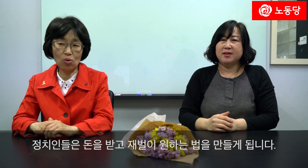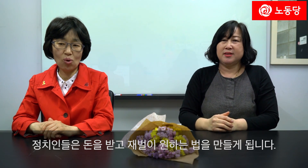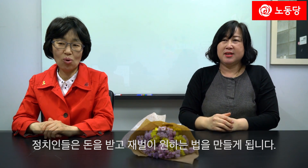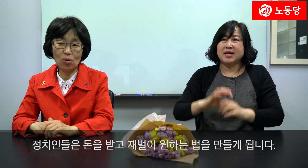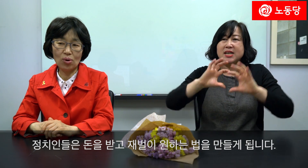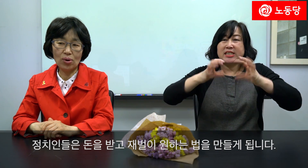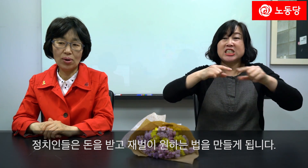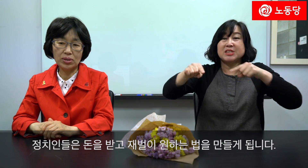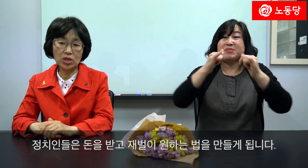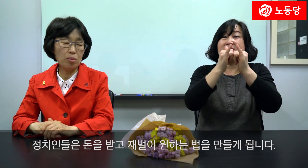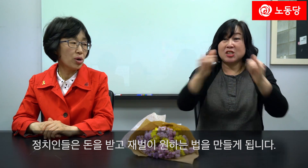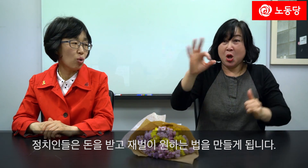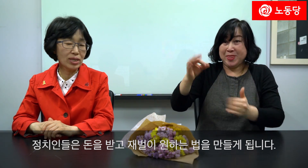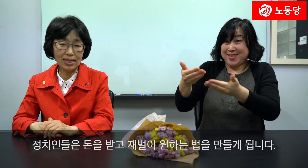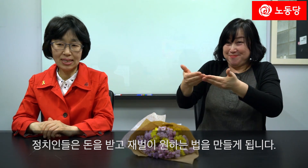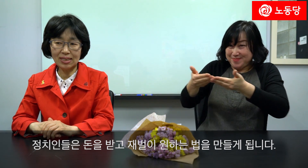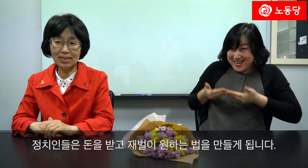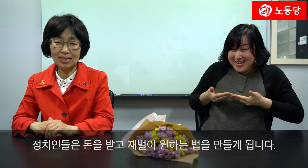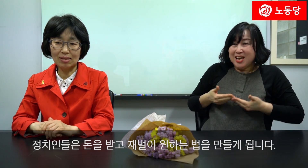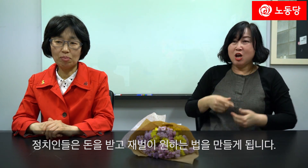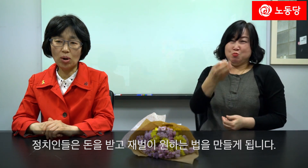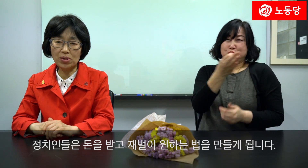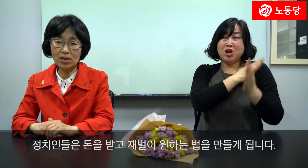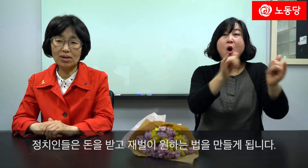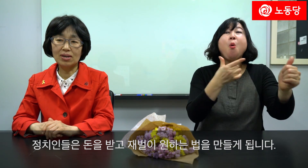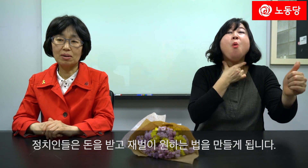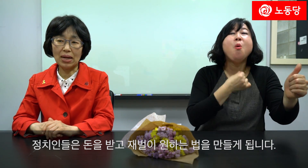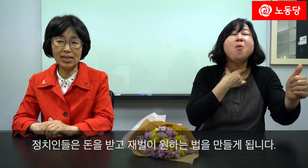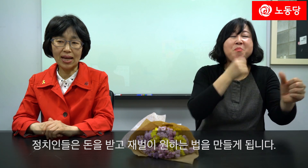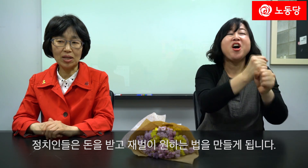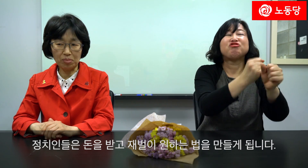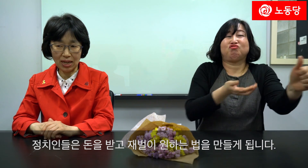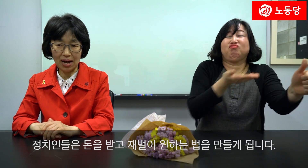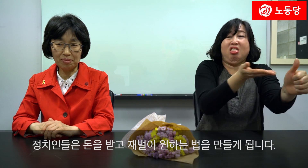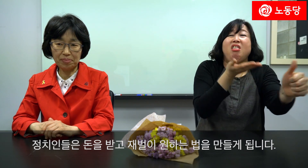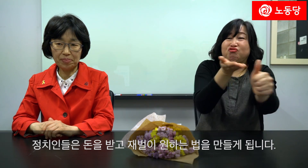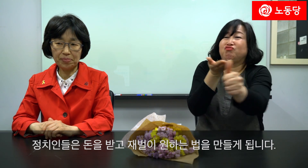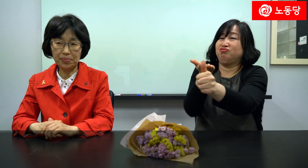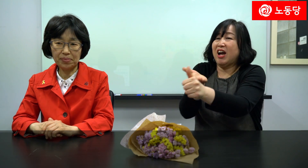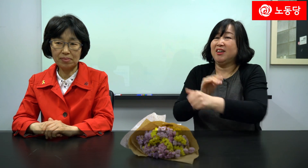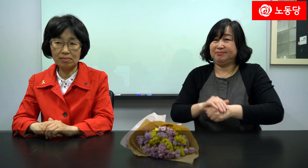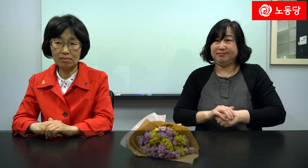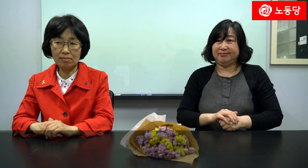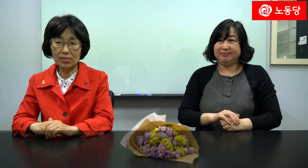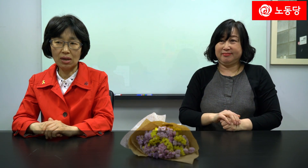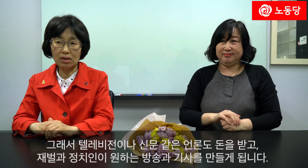돈을 받고 재벌이 원하는 법을 만들게 됩니다.